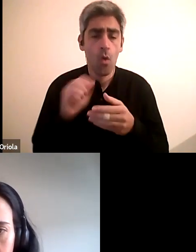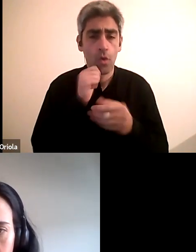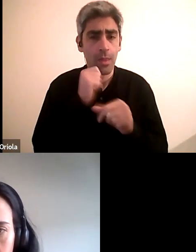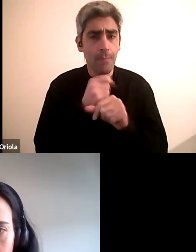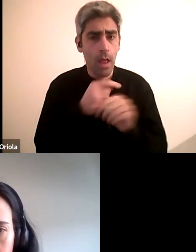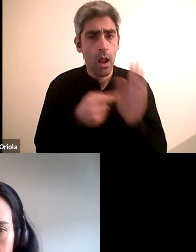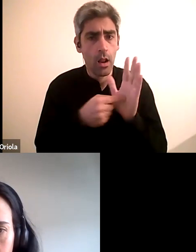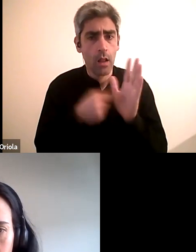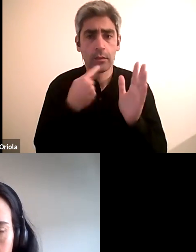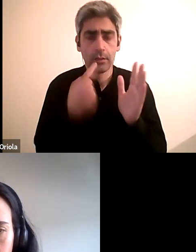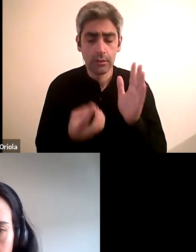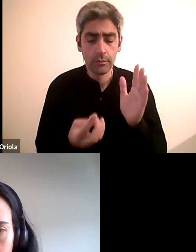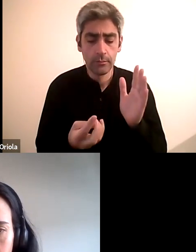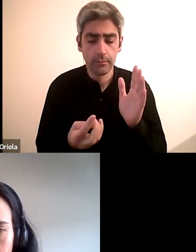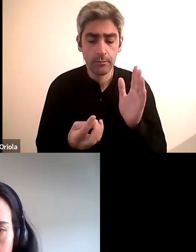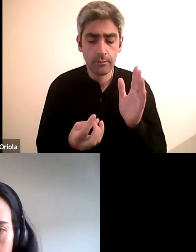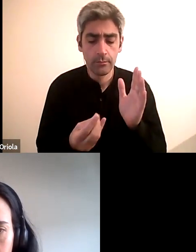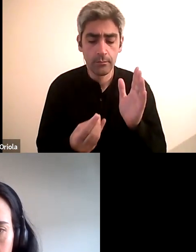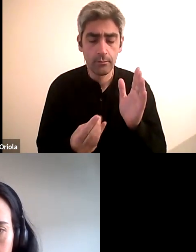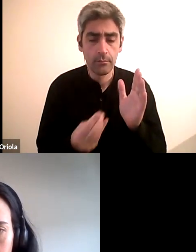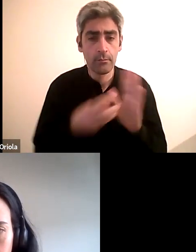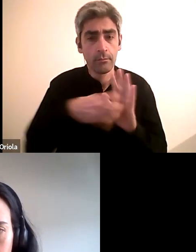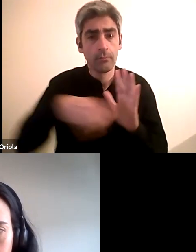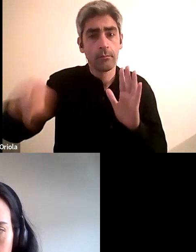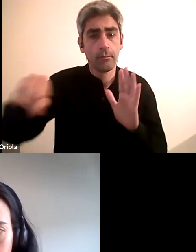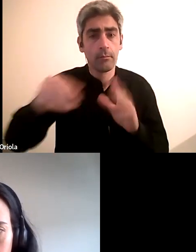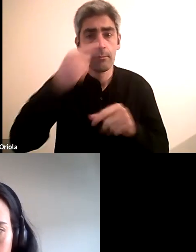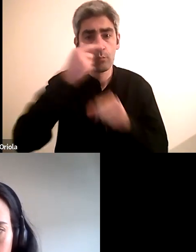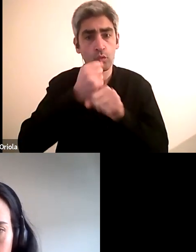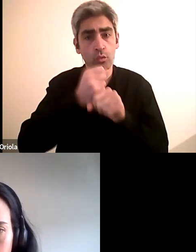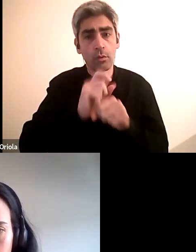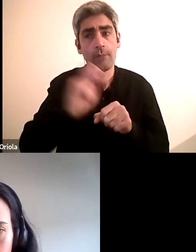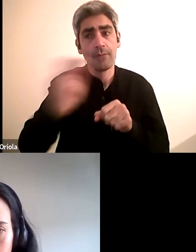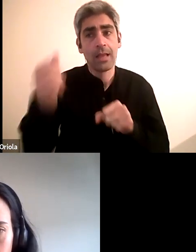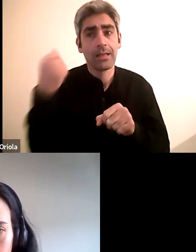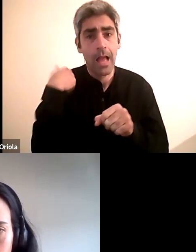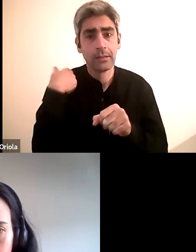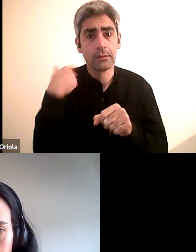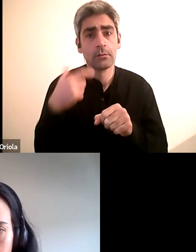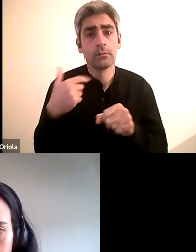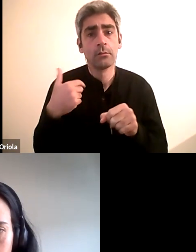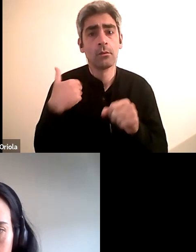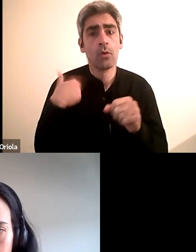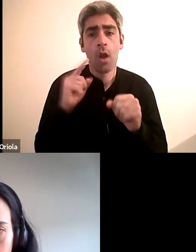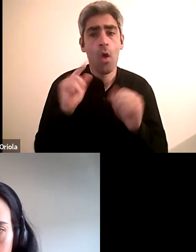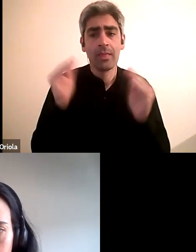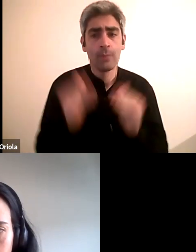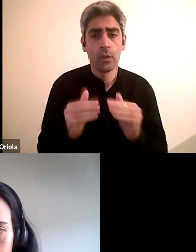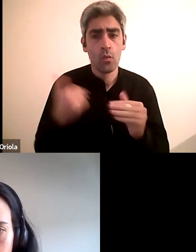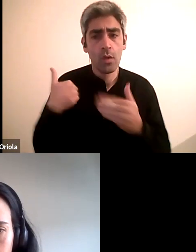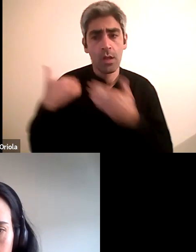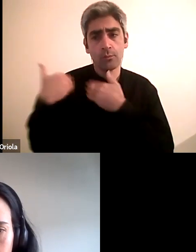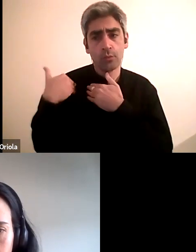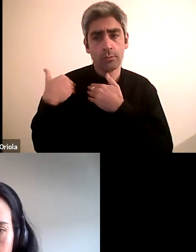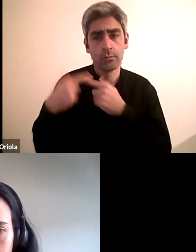que a deslocalização do trabalhador em casa não diminui nem um pouco